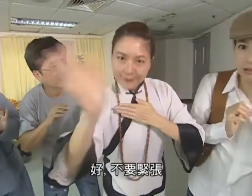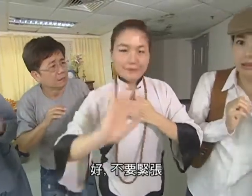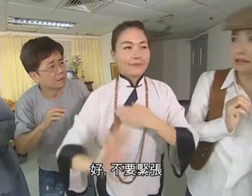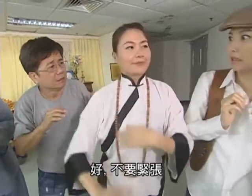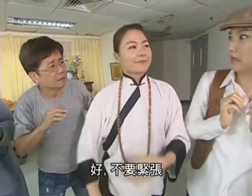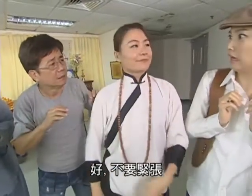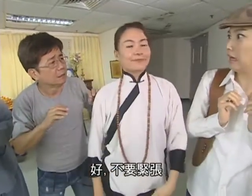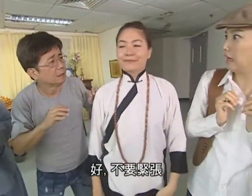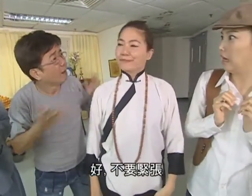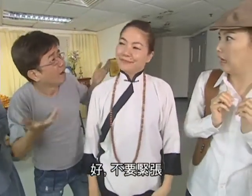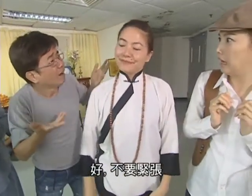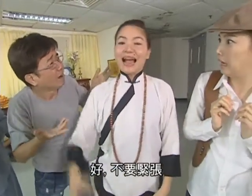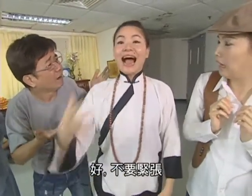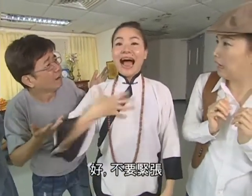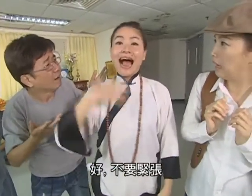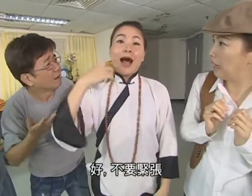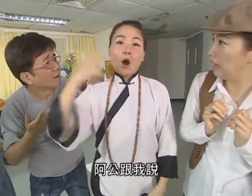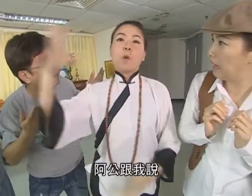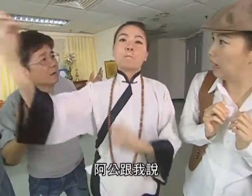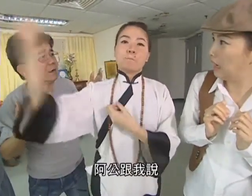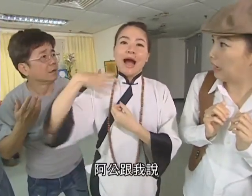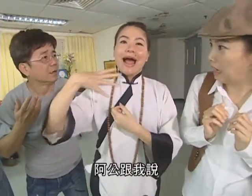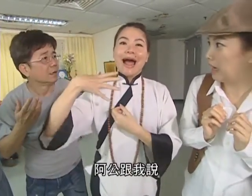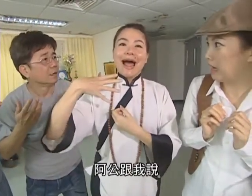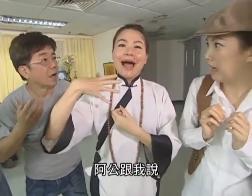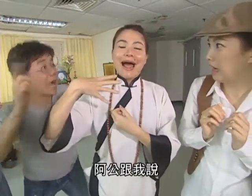好，不要紧张。阿公跟我说，